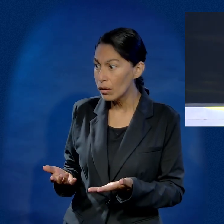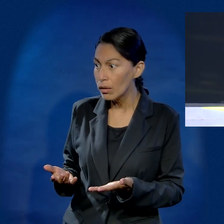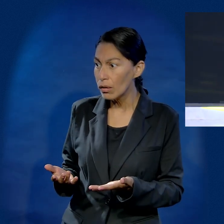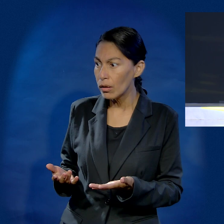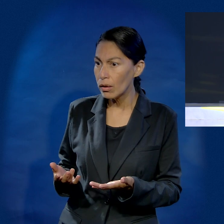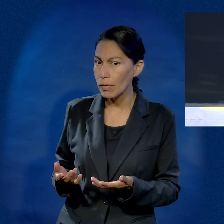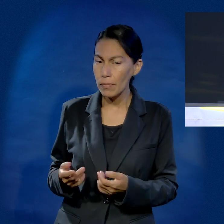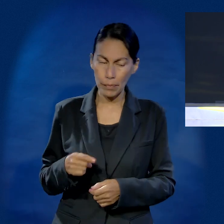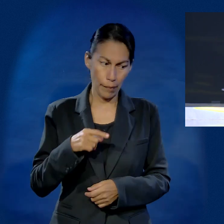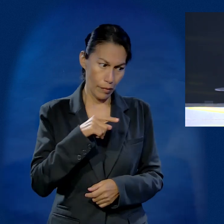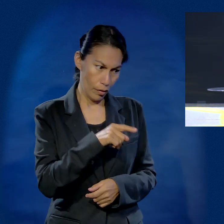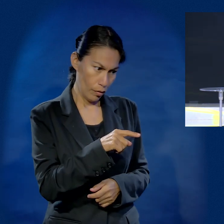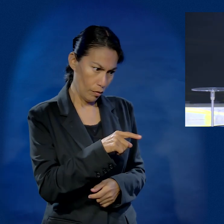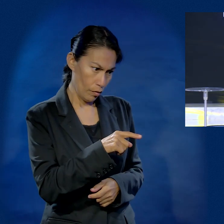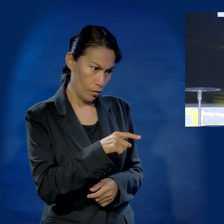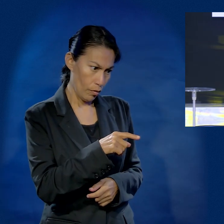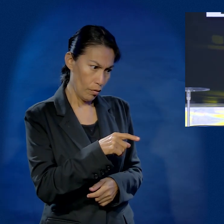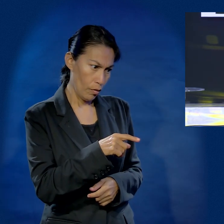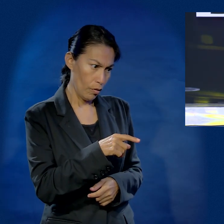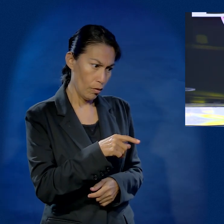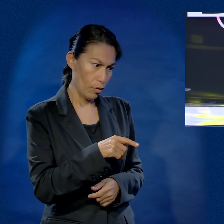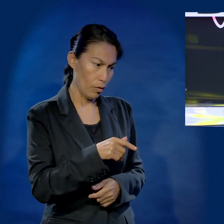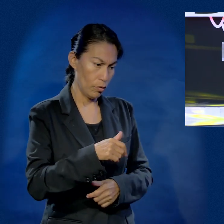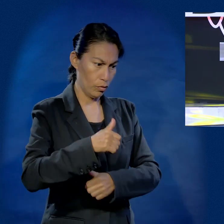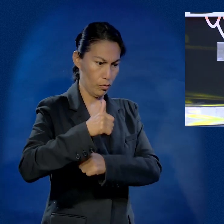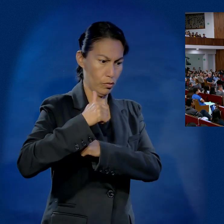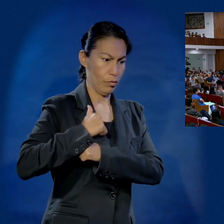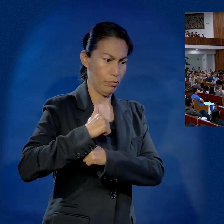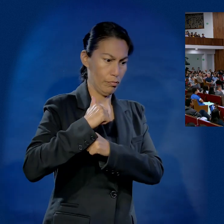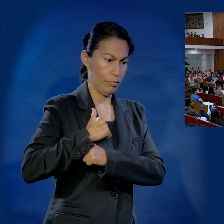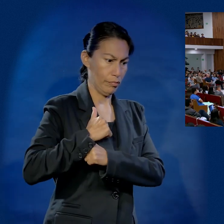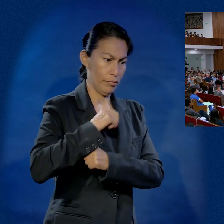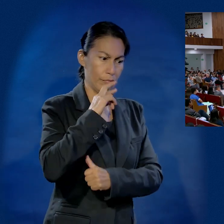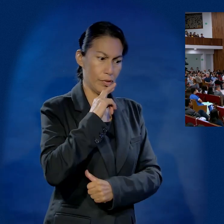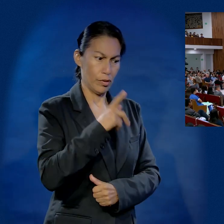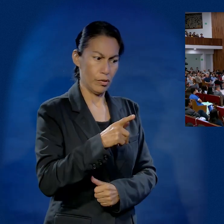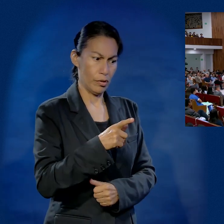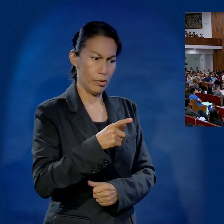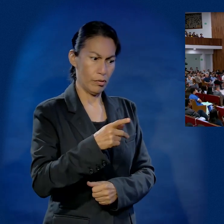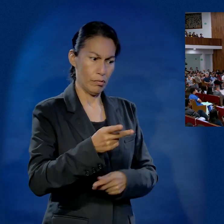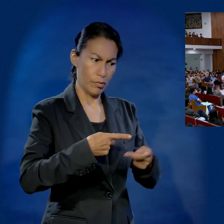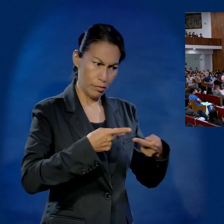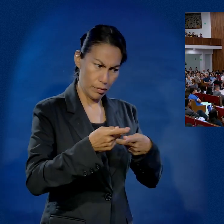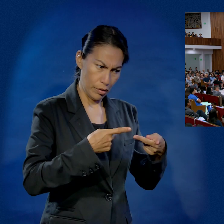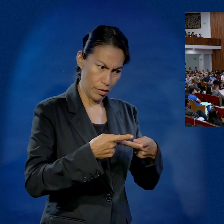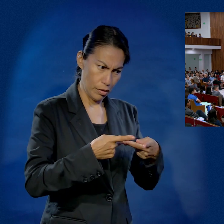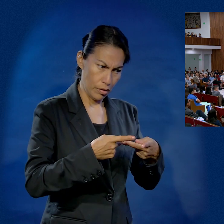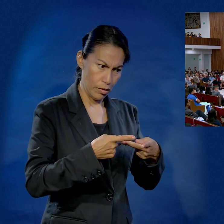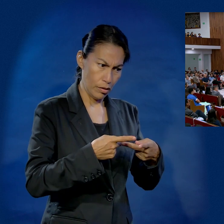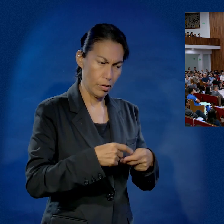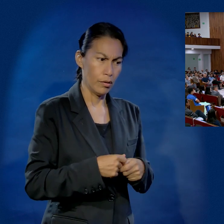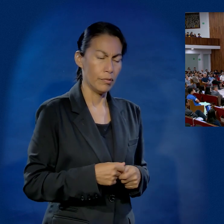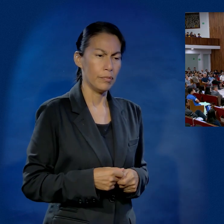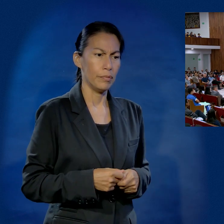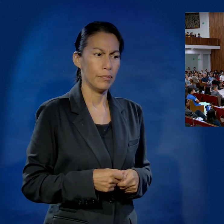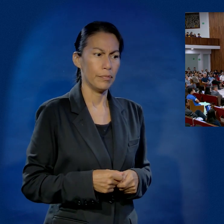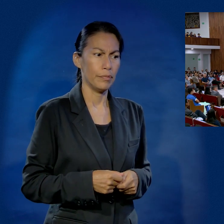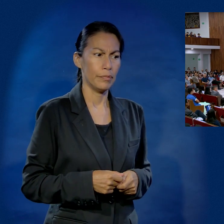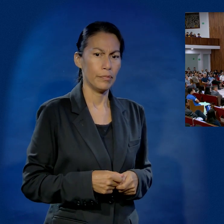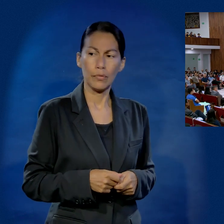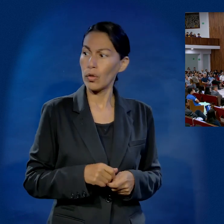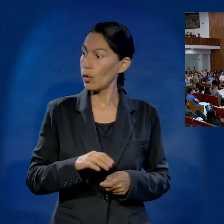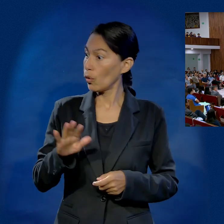Tienes que preparar a los mejores soldados que tú tienes. Señores, a la batalla. No, no, no, no, esos